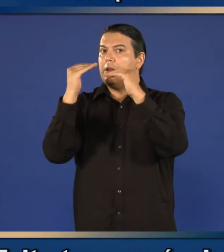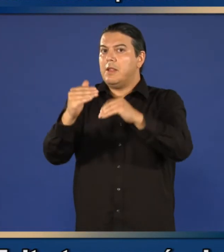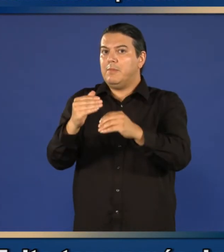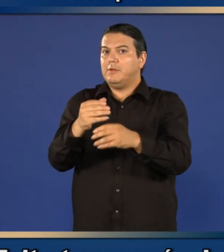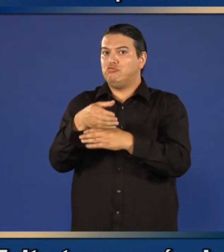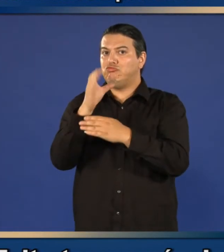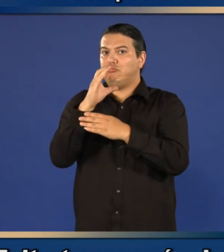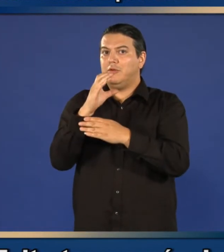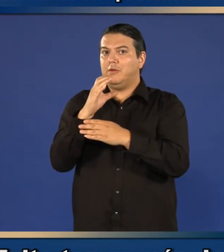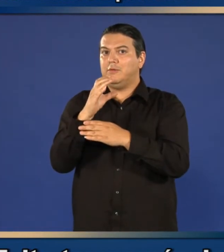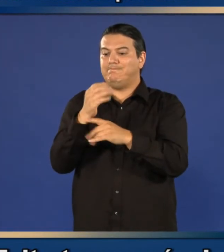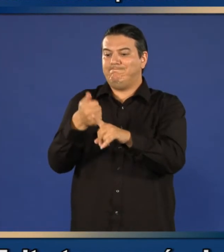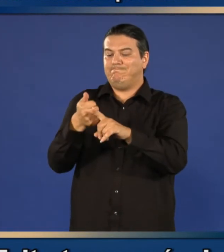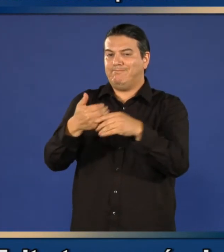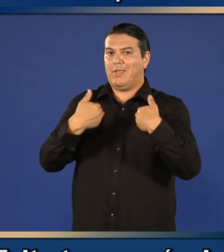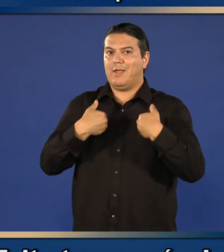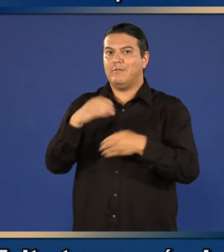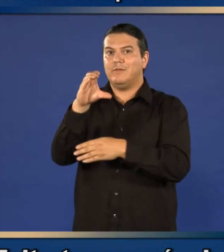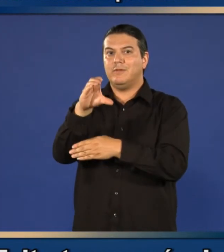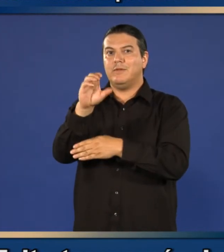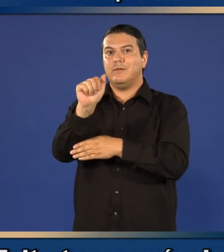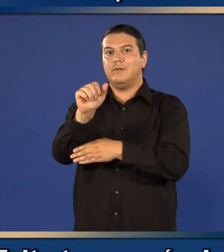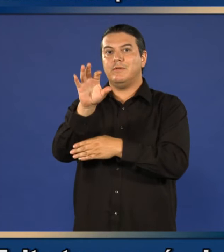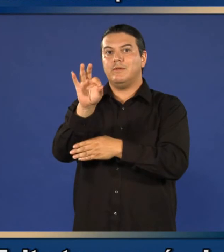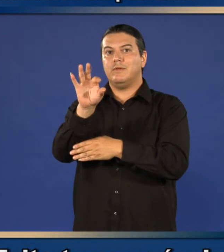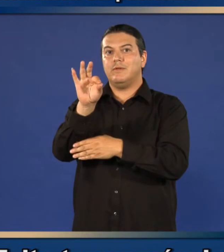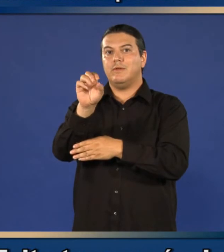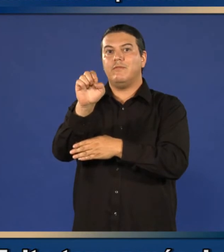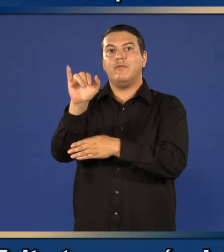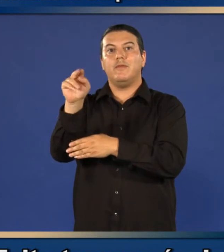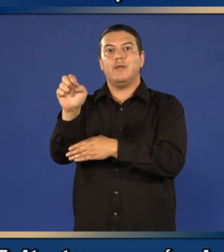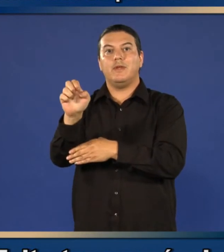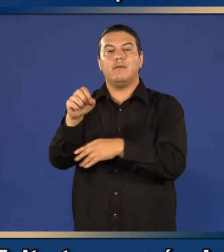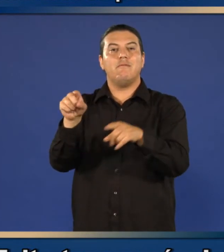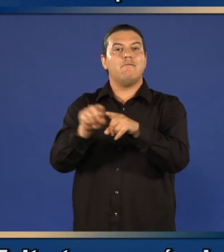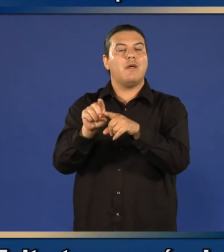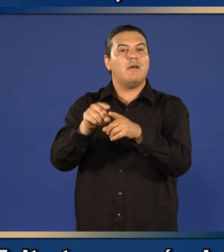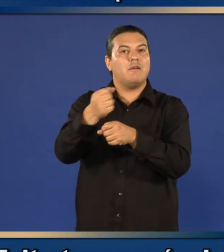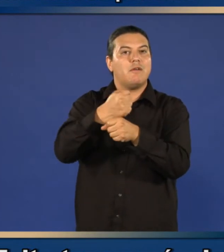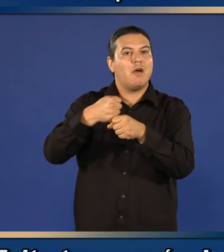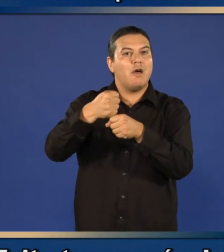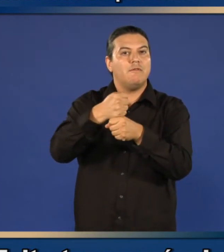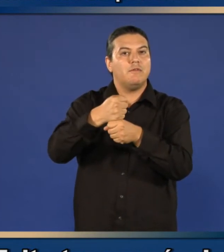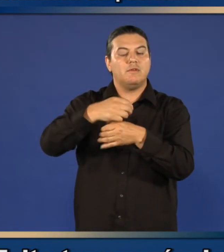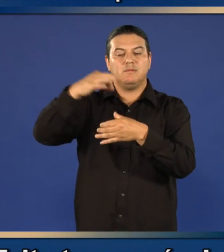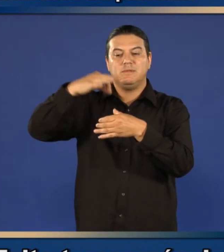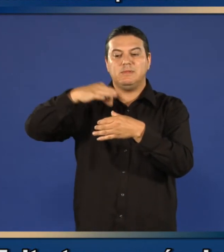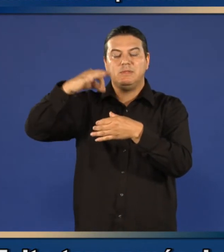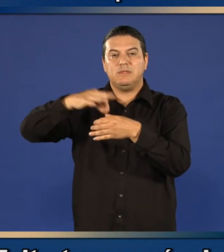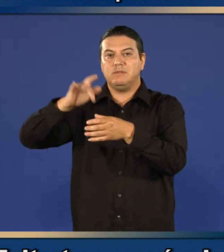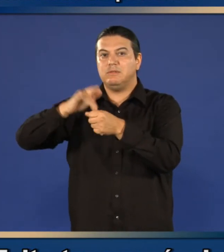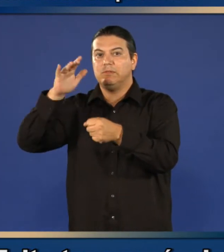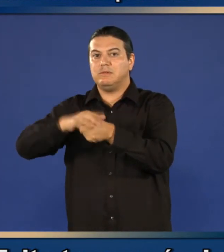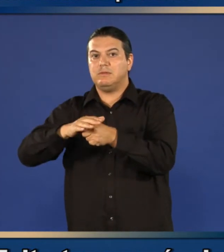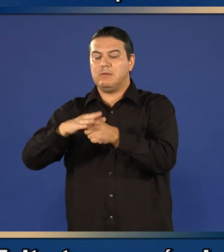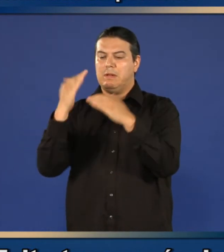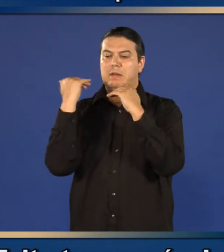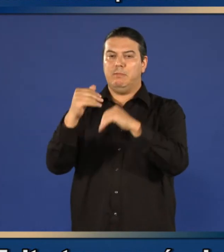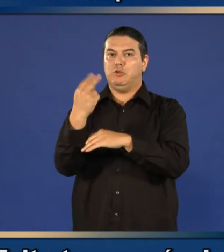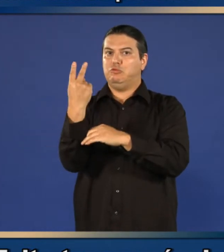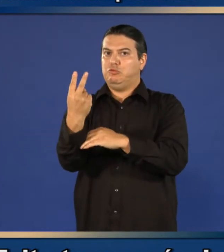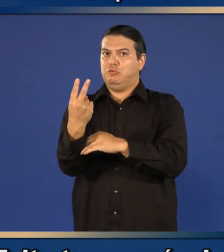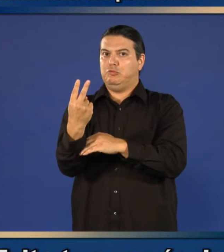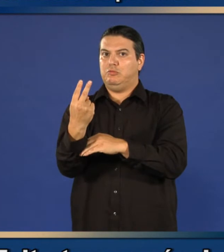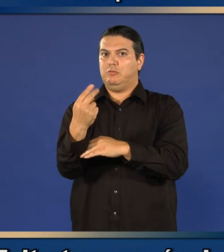evita tomar más de una o dos bebidas con cafeína como café té